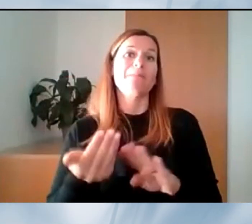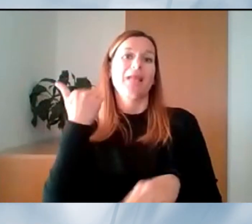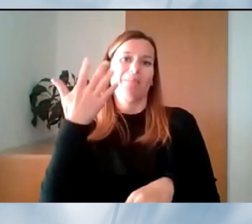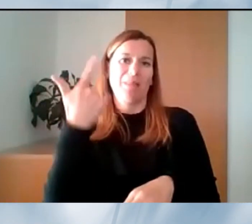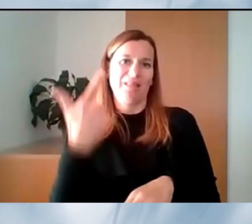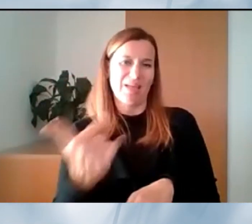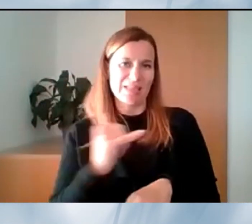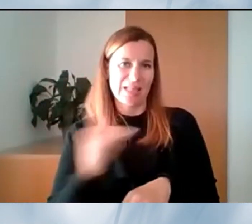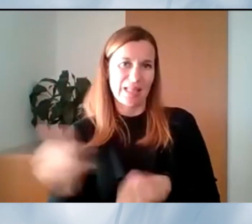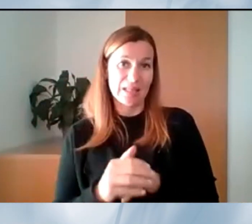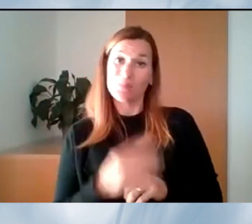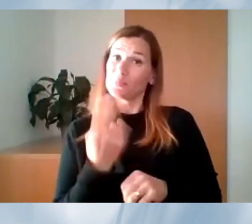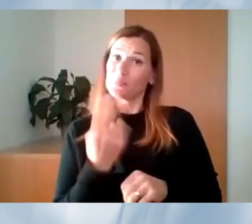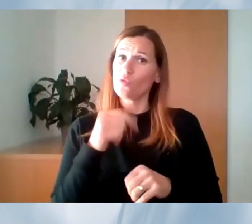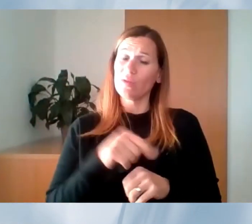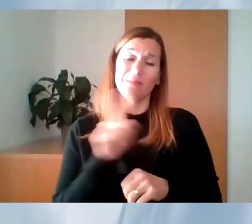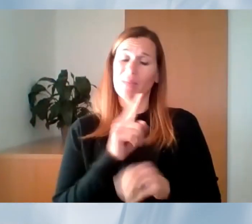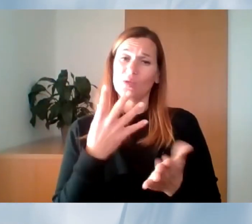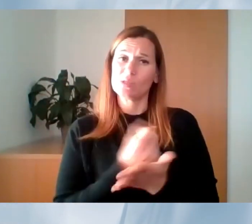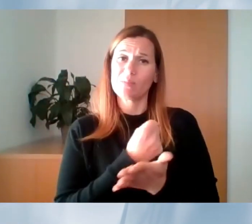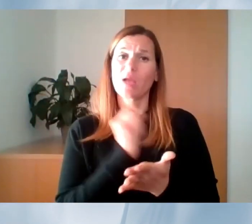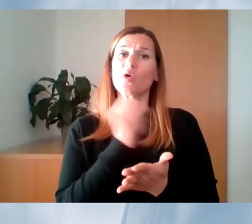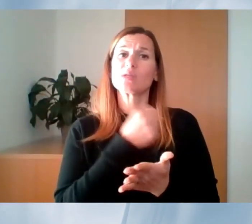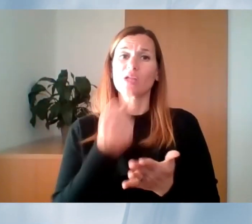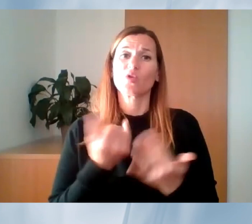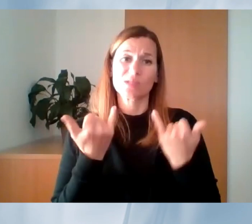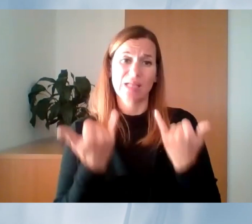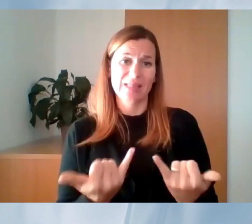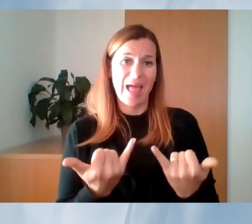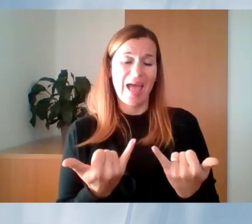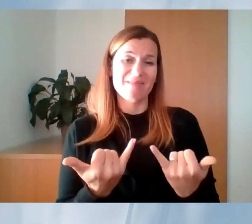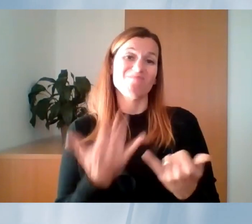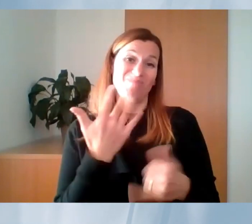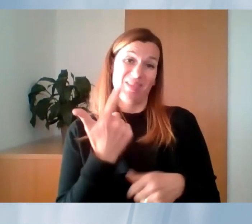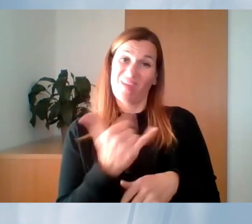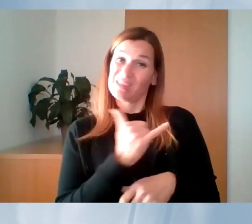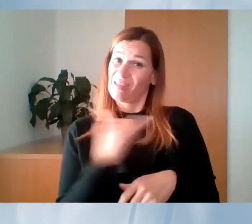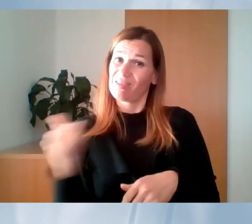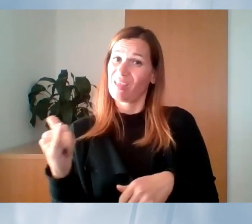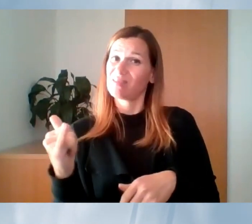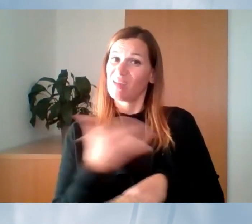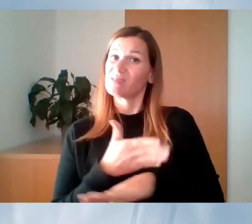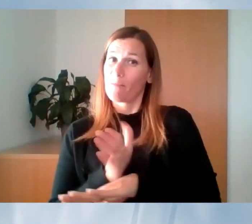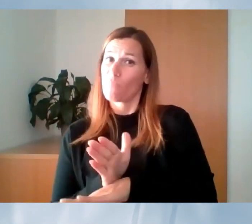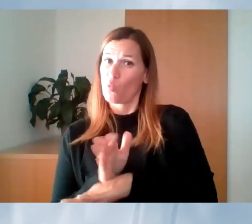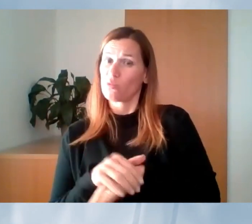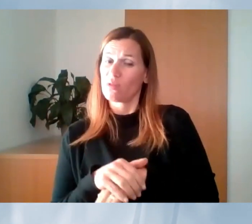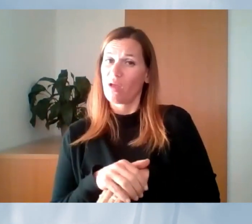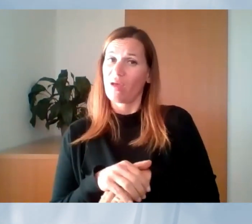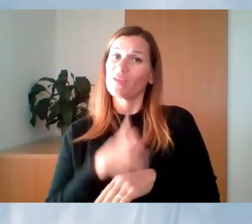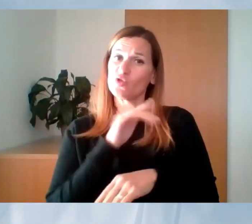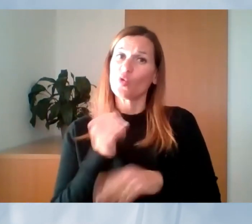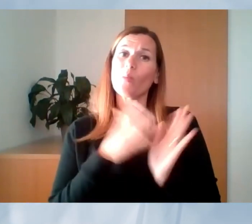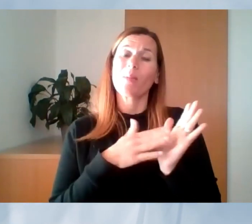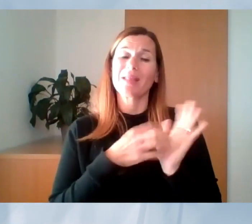pred 25 leti. Sloveniji pa to ni uspelo, zato ga zdaj s četrtstoletno zamudo. Vidite, tako da to